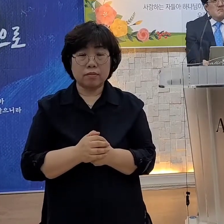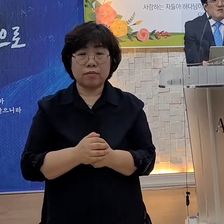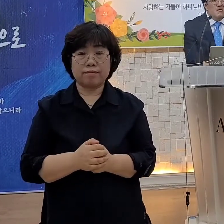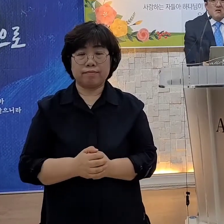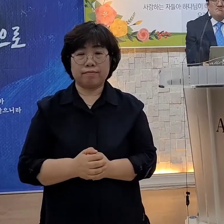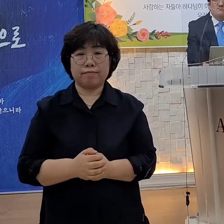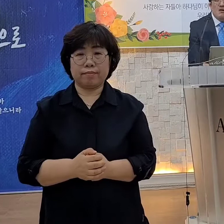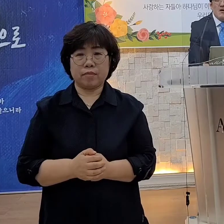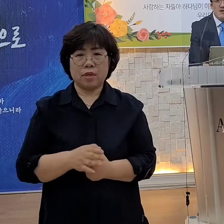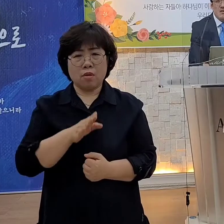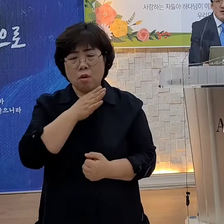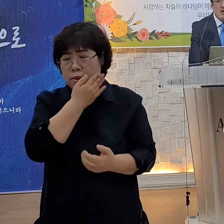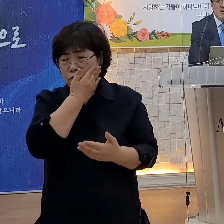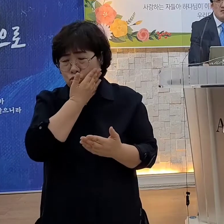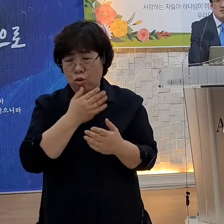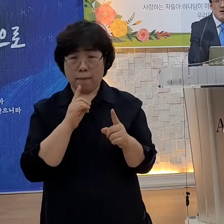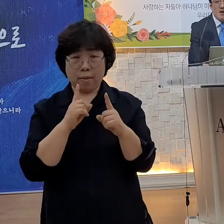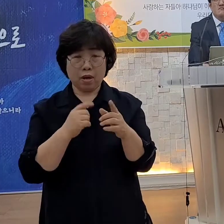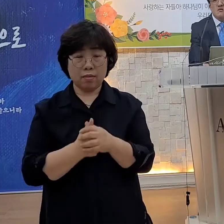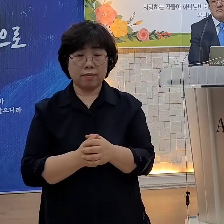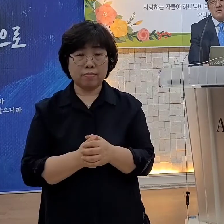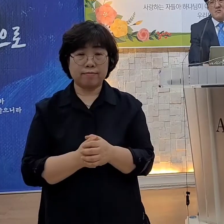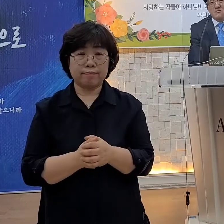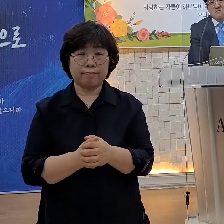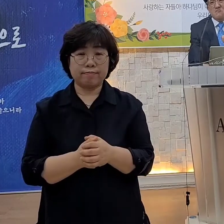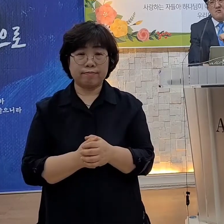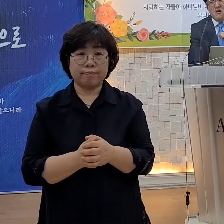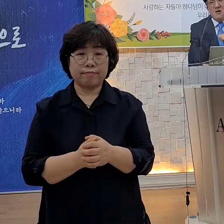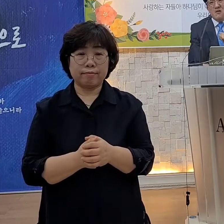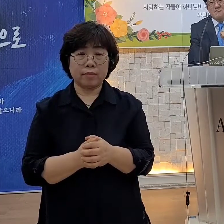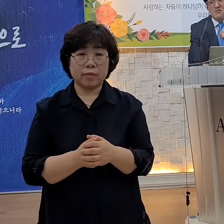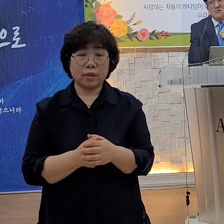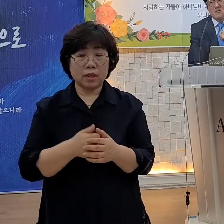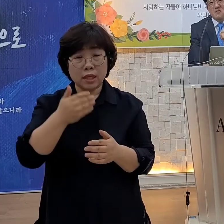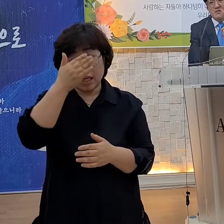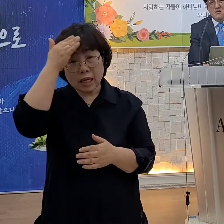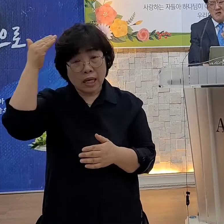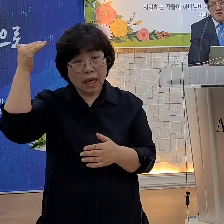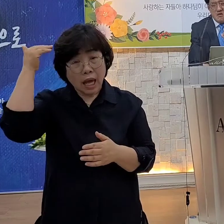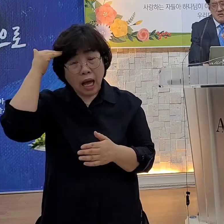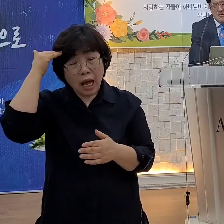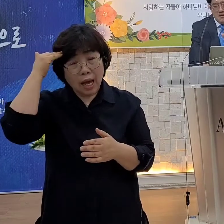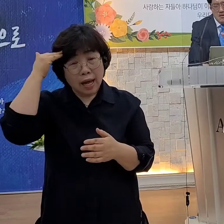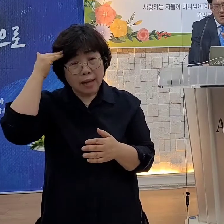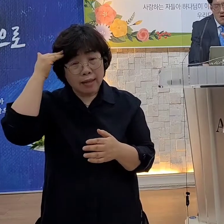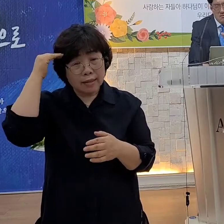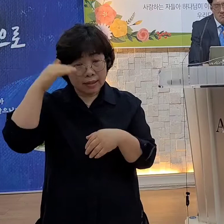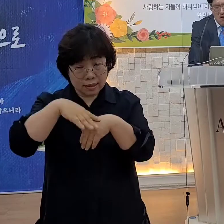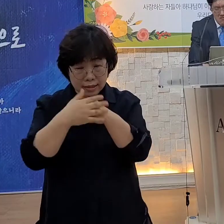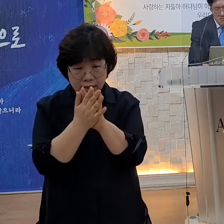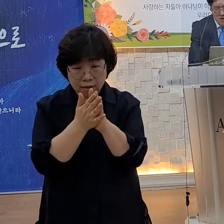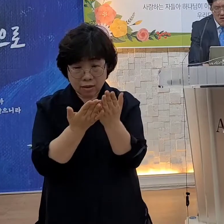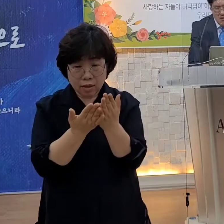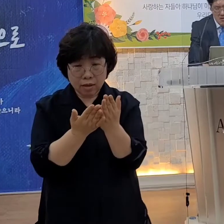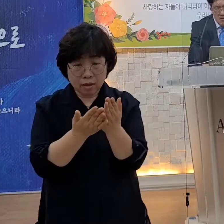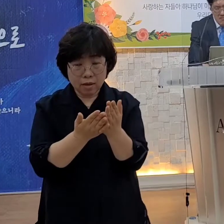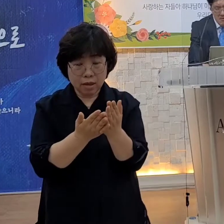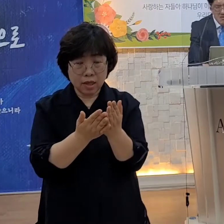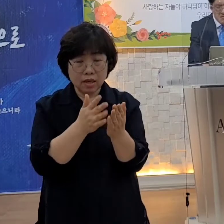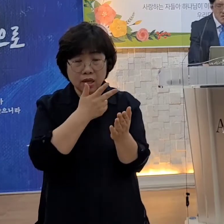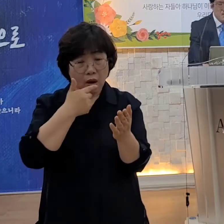여러분 정말 이게 중요한 말인데 아까도 제가 말씀드렸지만 우리나라 이 번역 이 성경이 아주